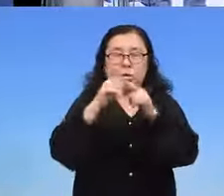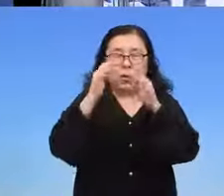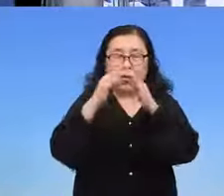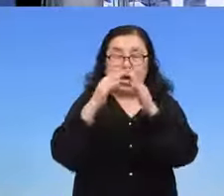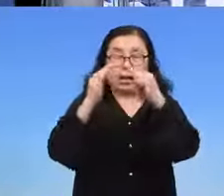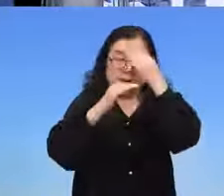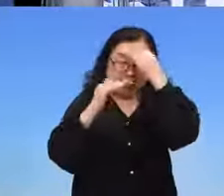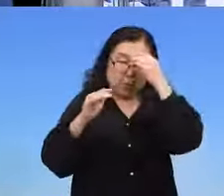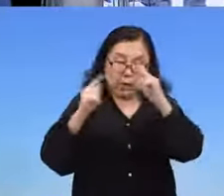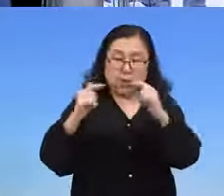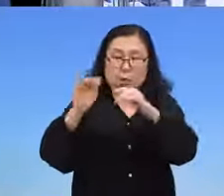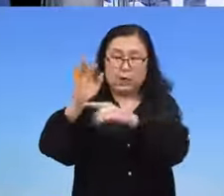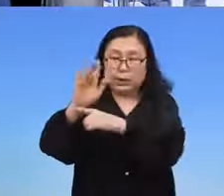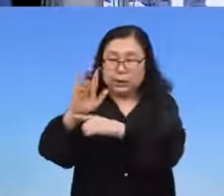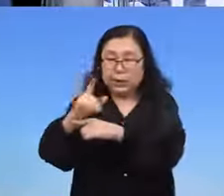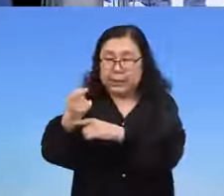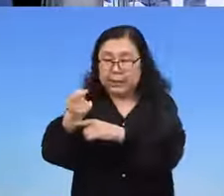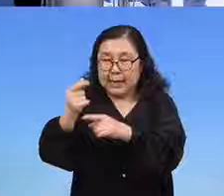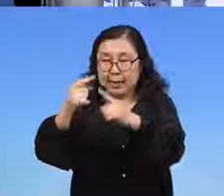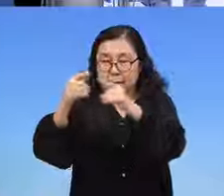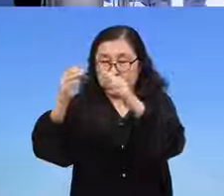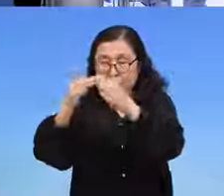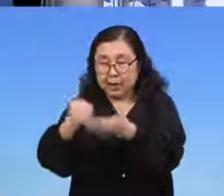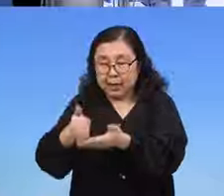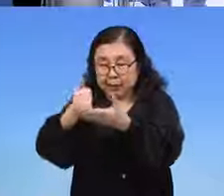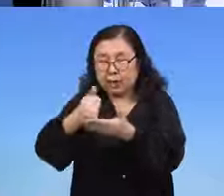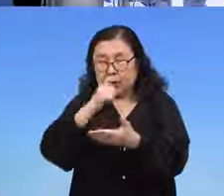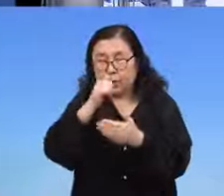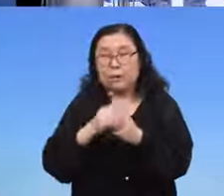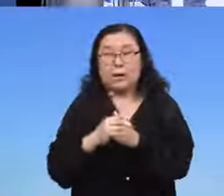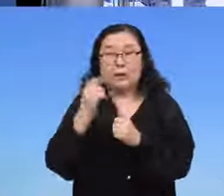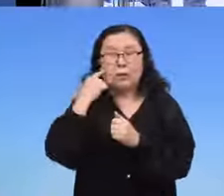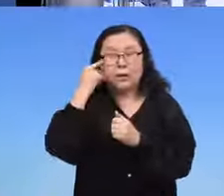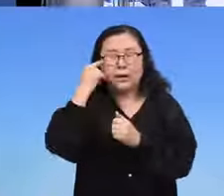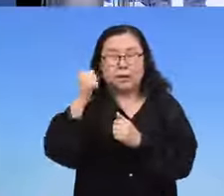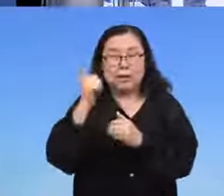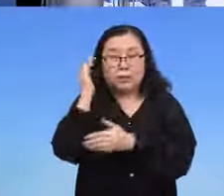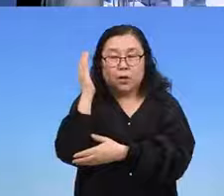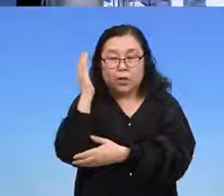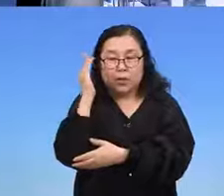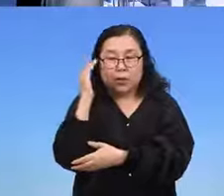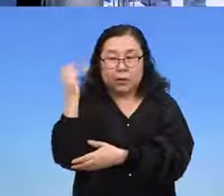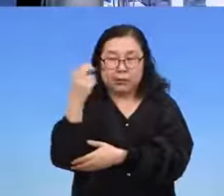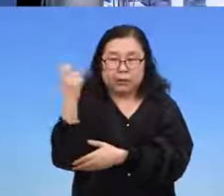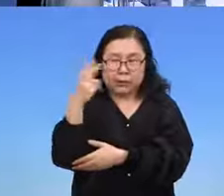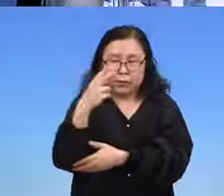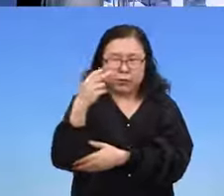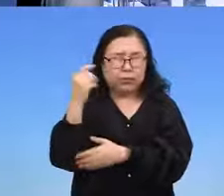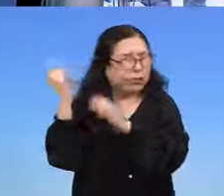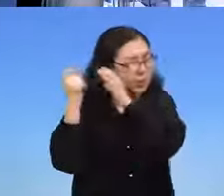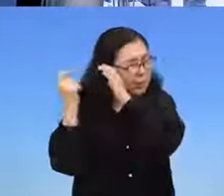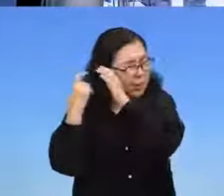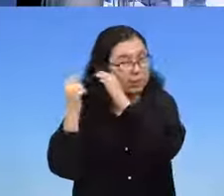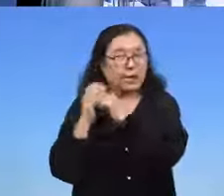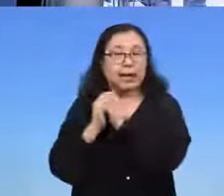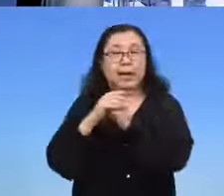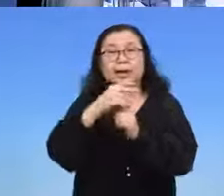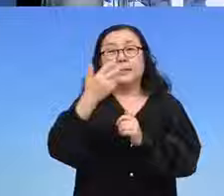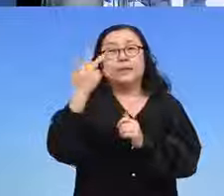아니고 시골 작은 교회를 섬기고 있습니다. 목사님 설교를 자주 듣는 편인데 지난주 설교하실